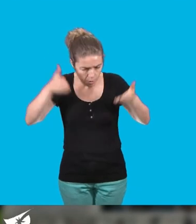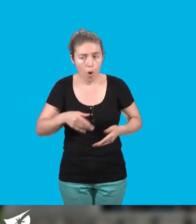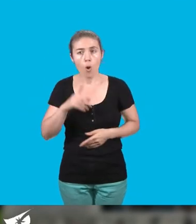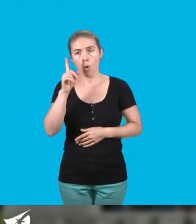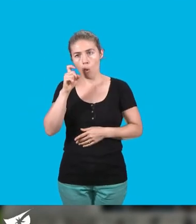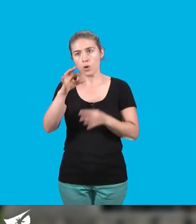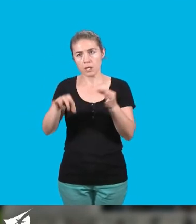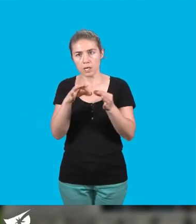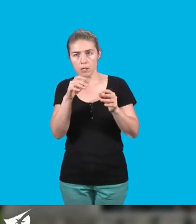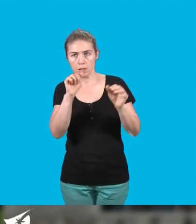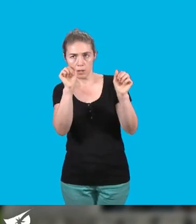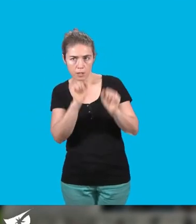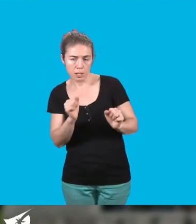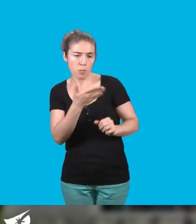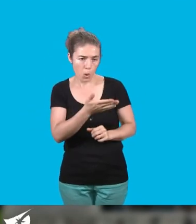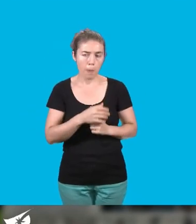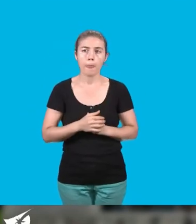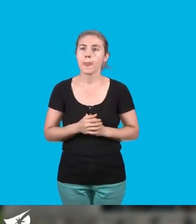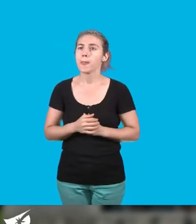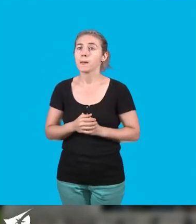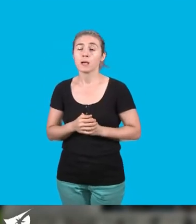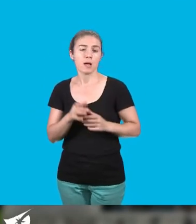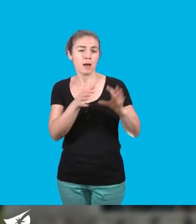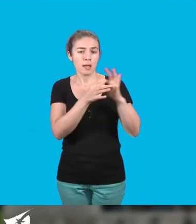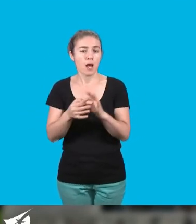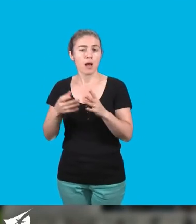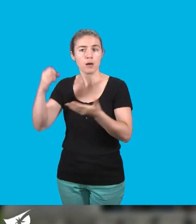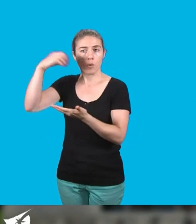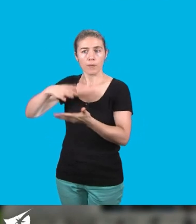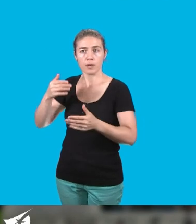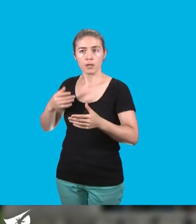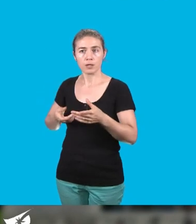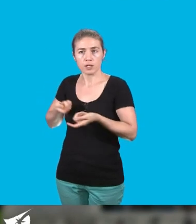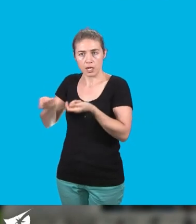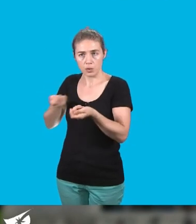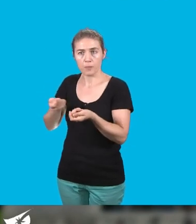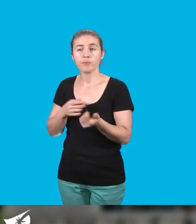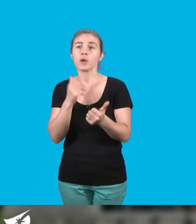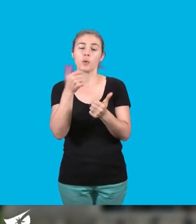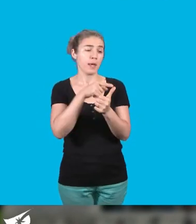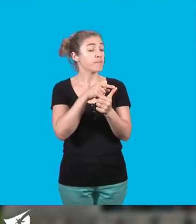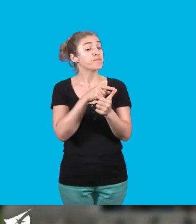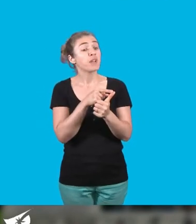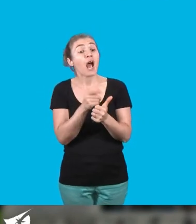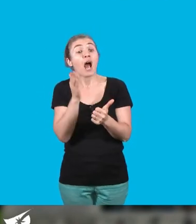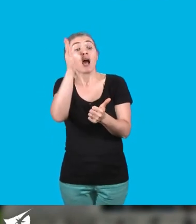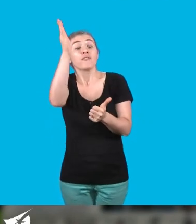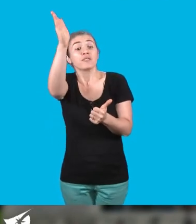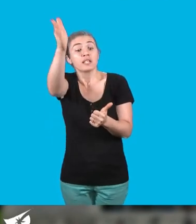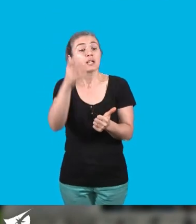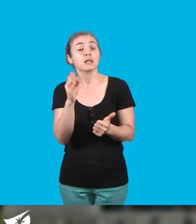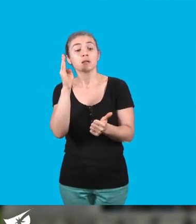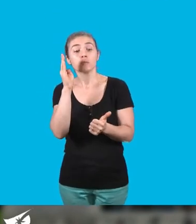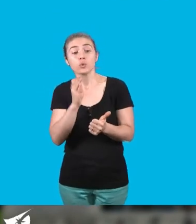écho bien évidemment à ce schéma directeur. Le premier pilier concerne l'anticipation des besoins futurs et des enjeux